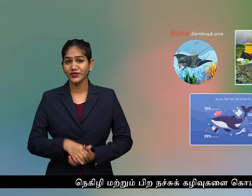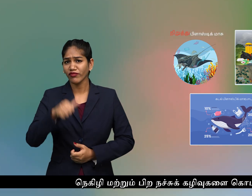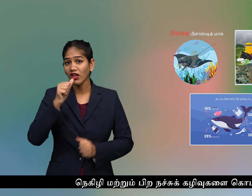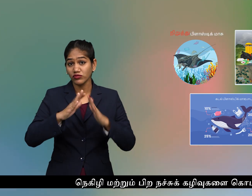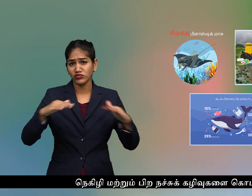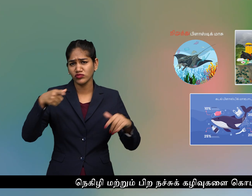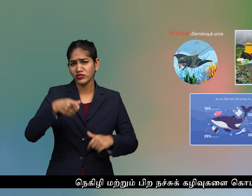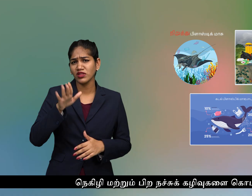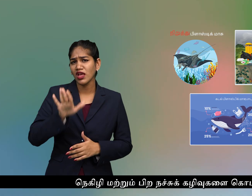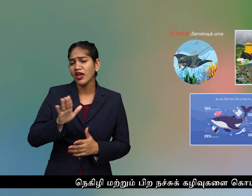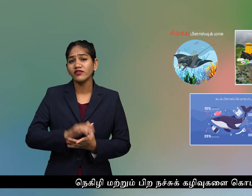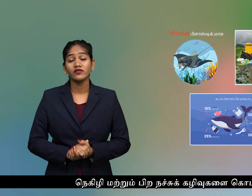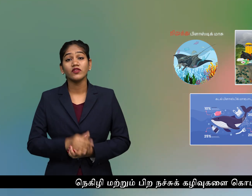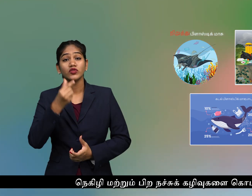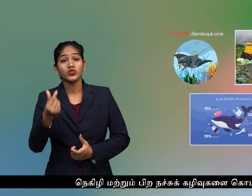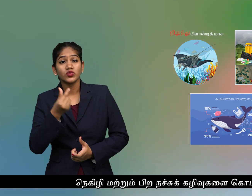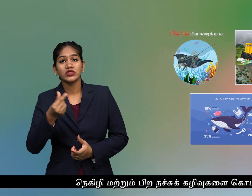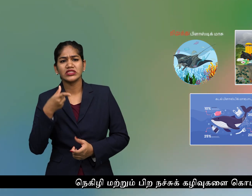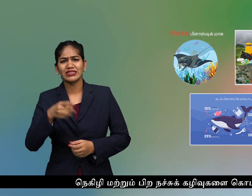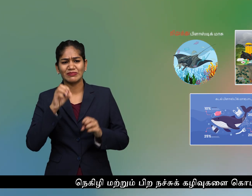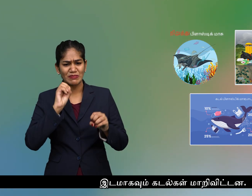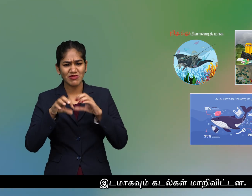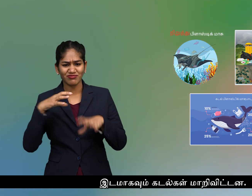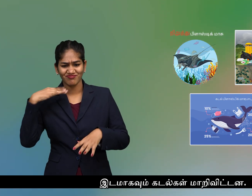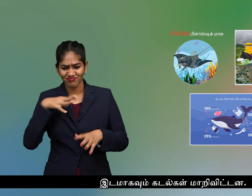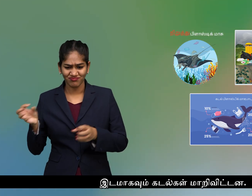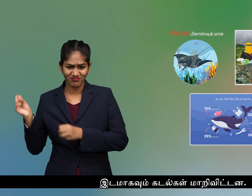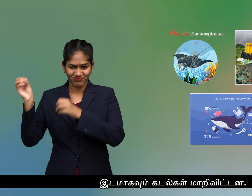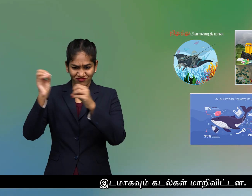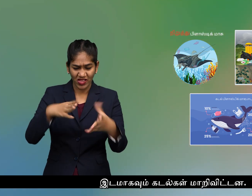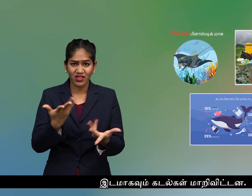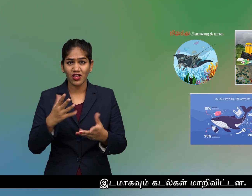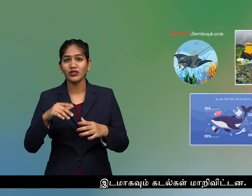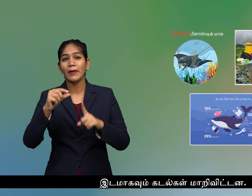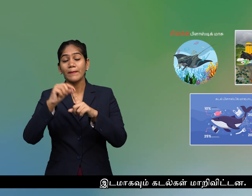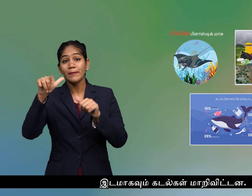நெகிழி மற்றும் பிற நச்சு கழிவுகளை கொட்டும் இடமாகவும் கடல்கள் மாறிவிட்டன.